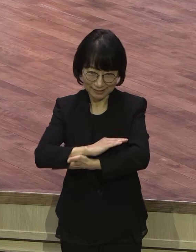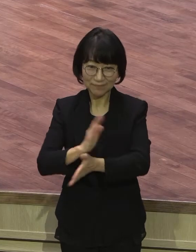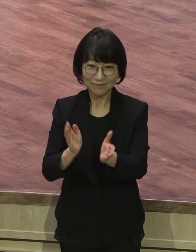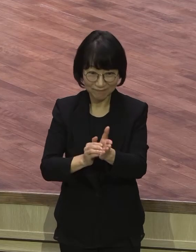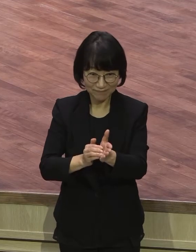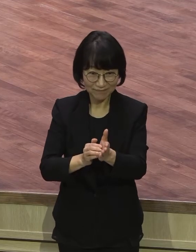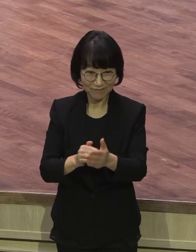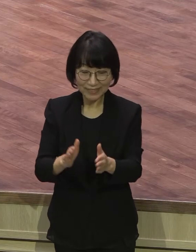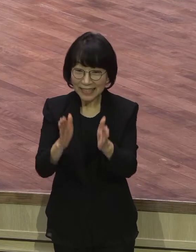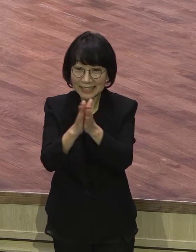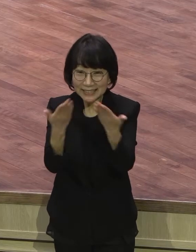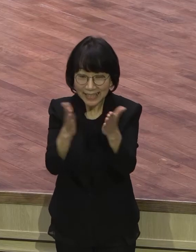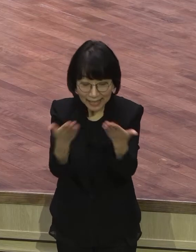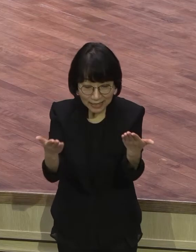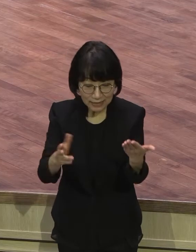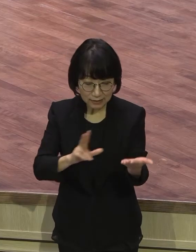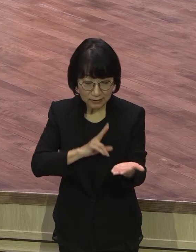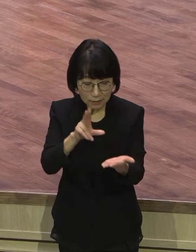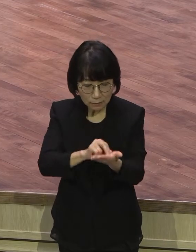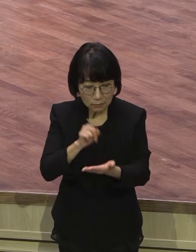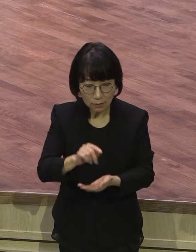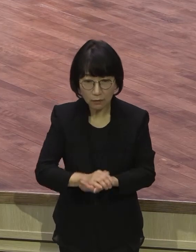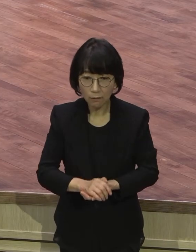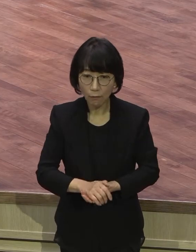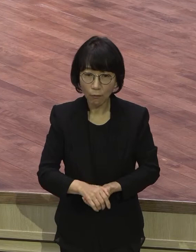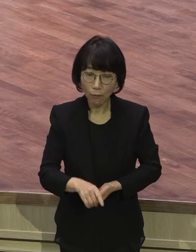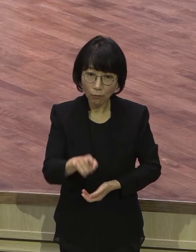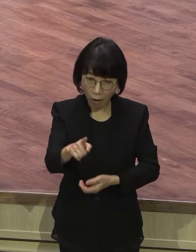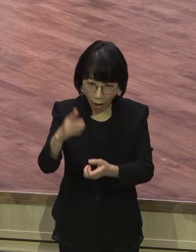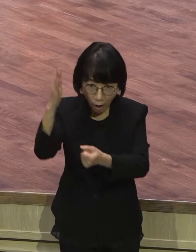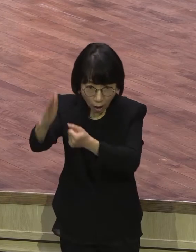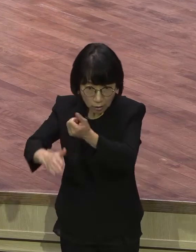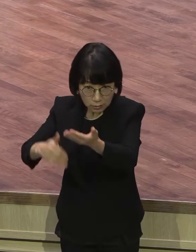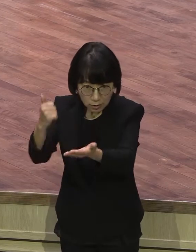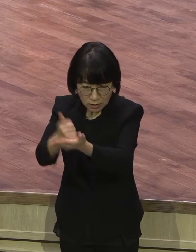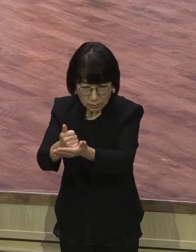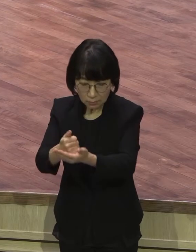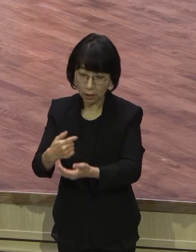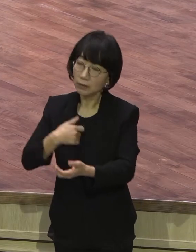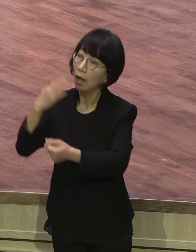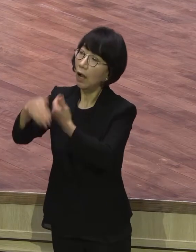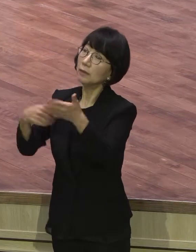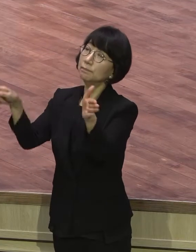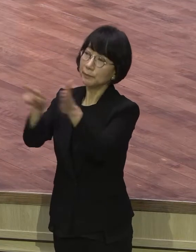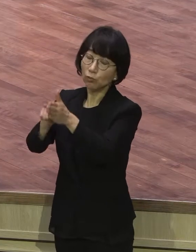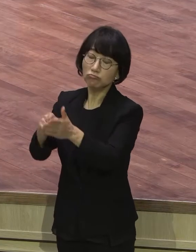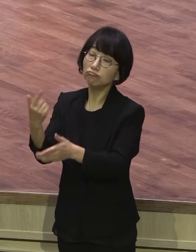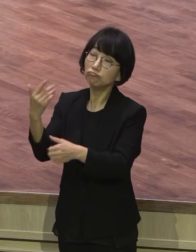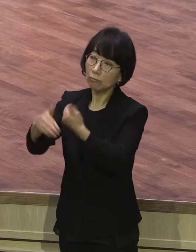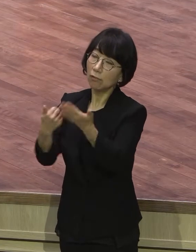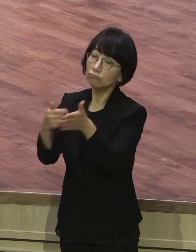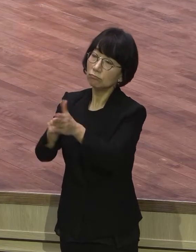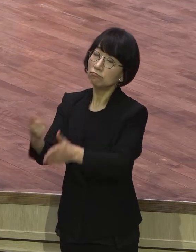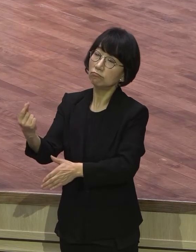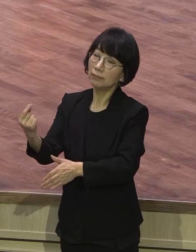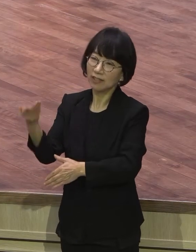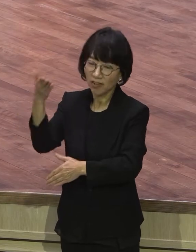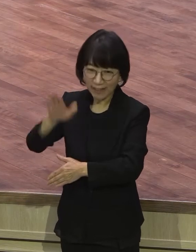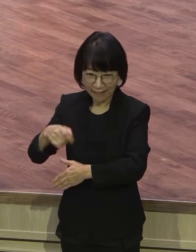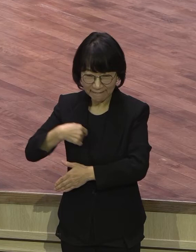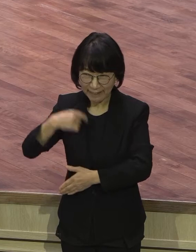특별히 이 책 속에 제목 보면 알 수 있듯이 하나님을 믿는다 하면서 하나님을 자기